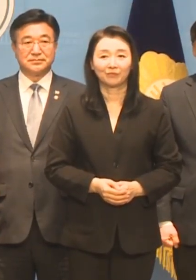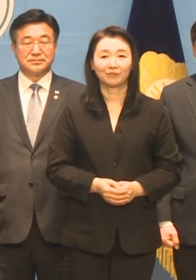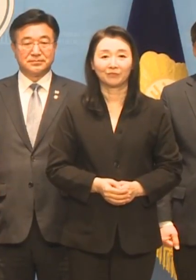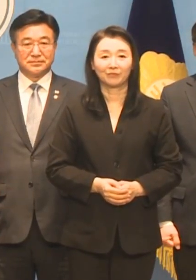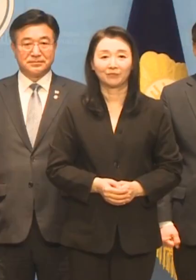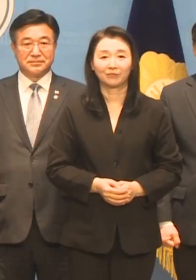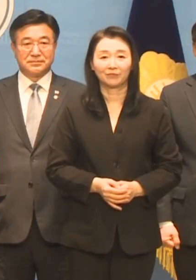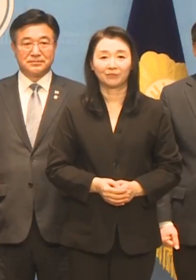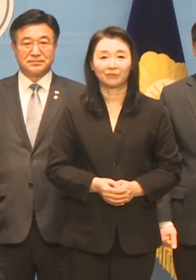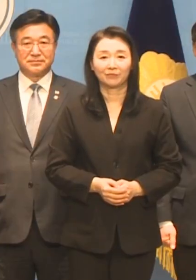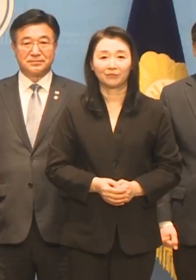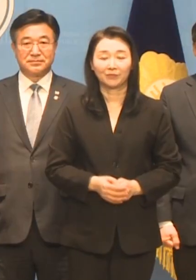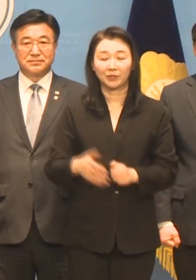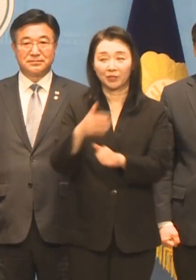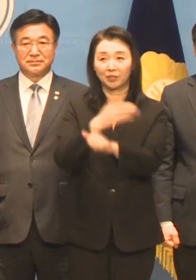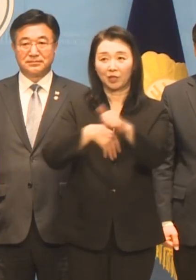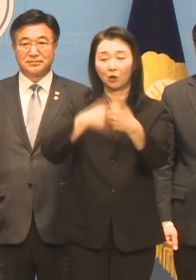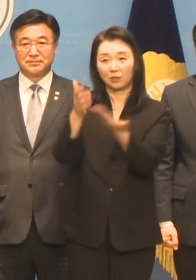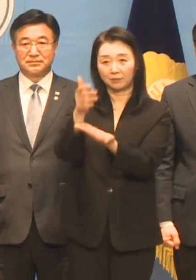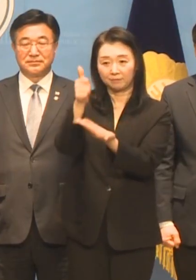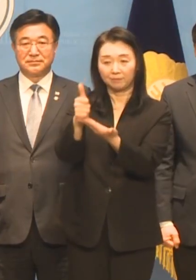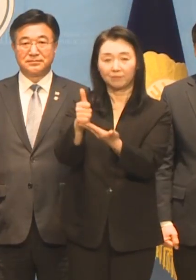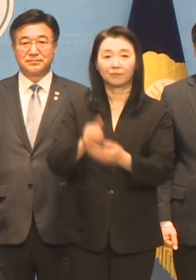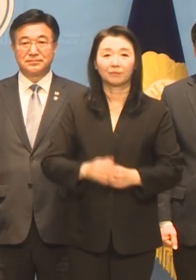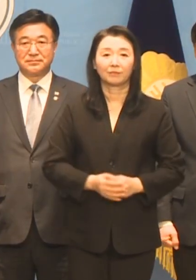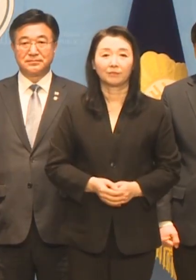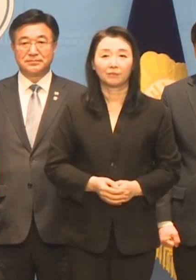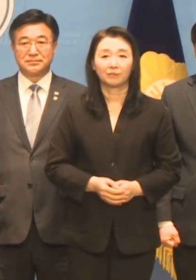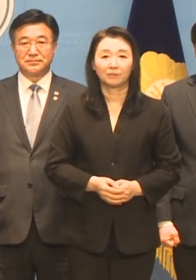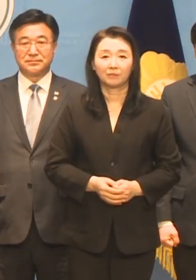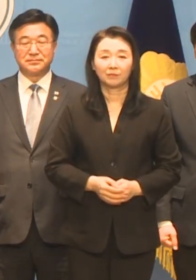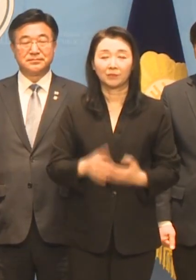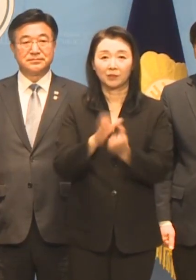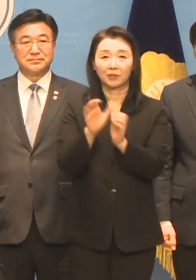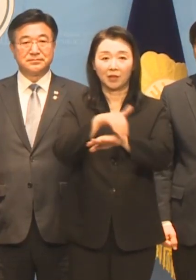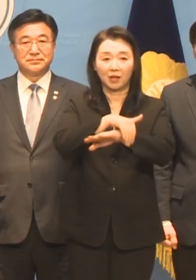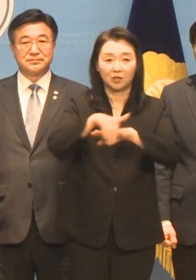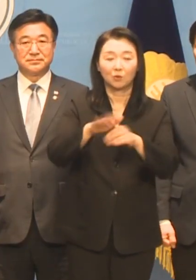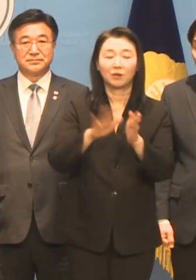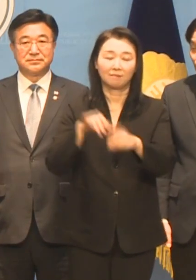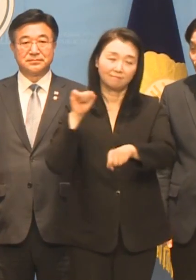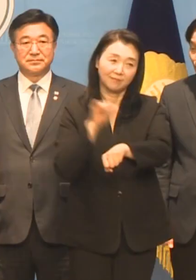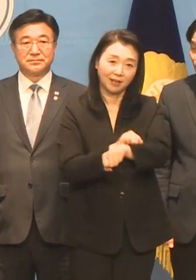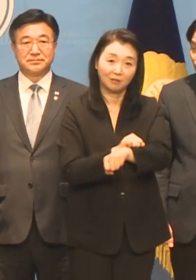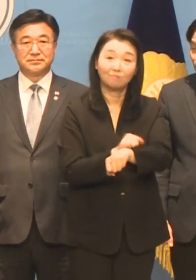다음은 상황실장이십니다. 당 전략기획에 아주 능하시고